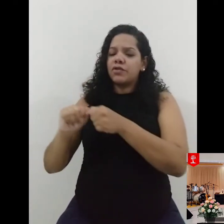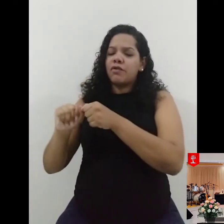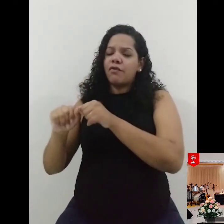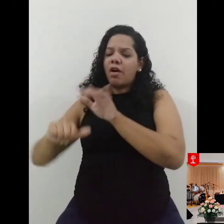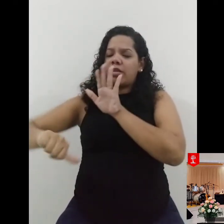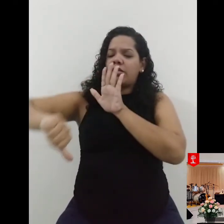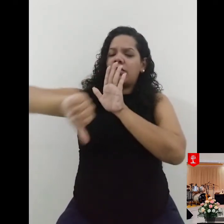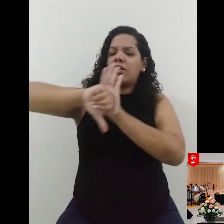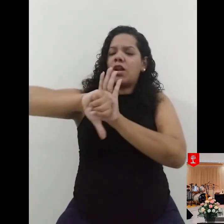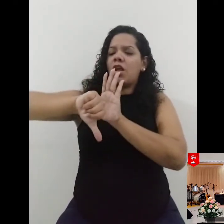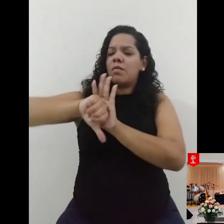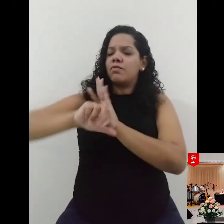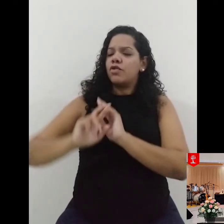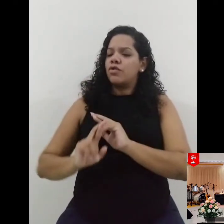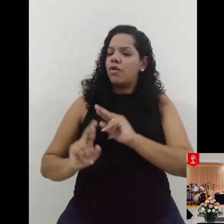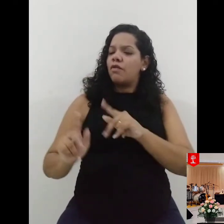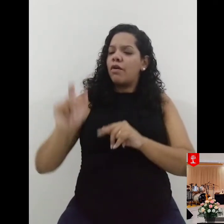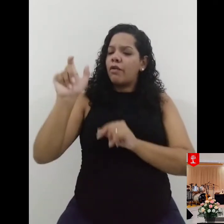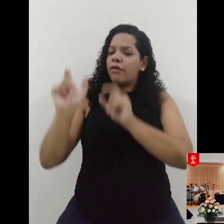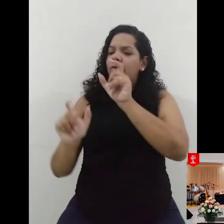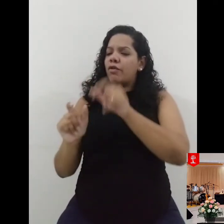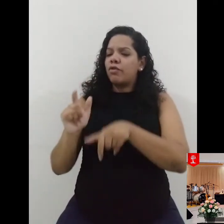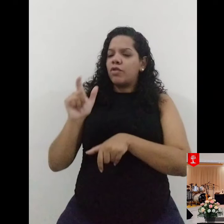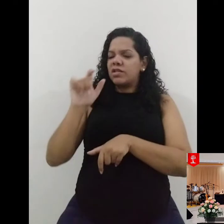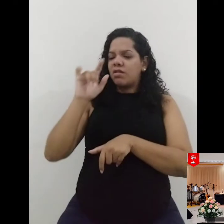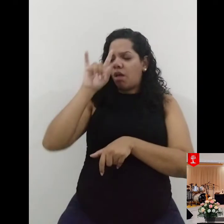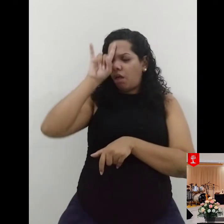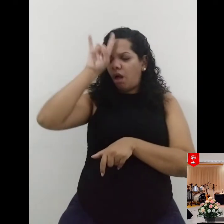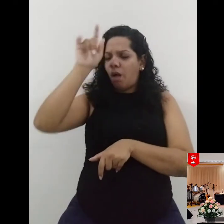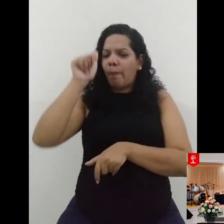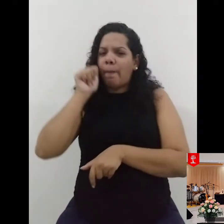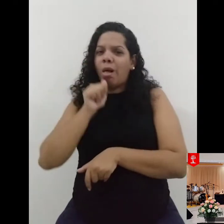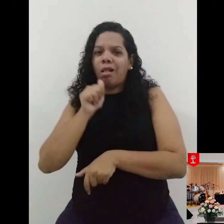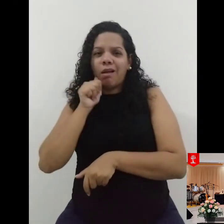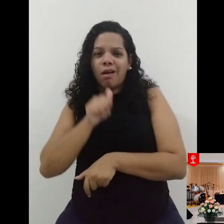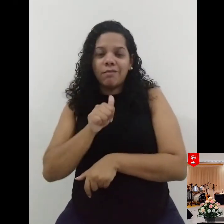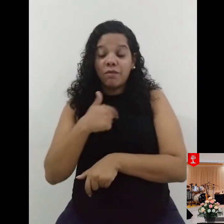Então, ele colocou os publicanos, de fato, na lista